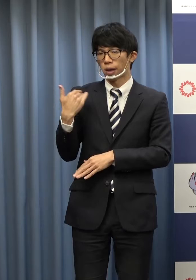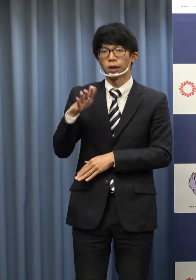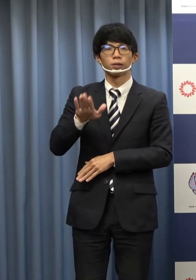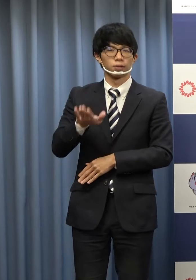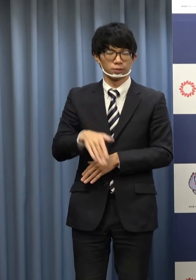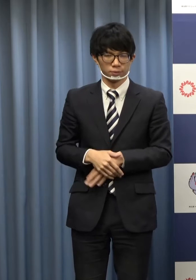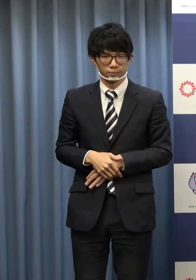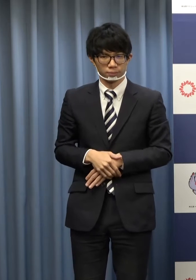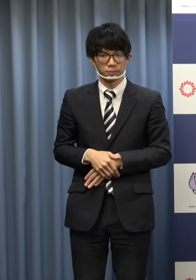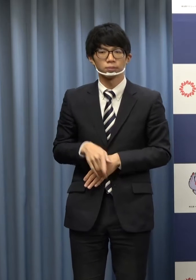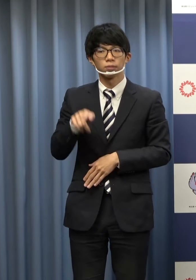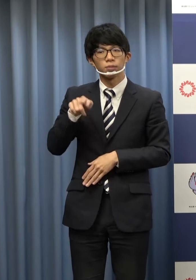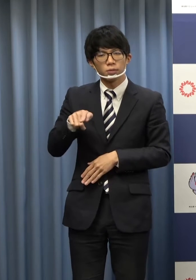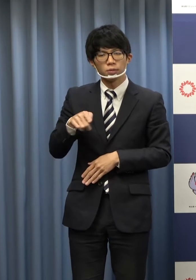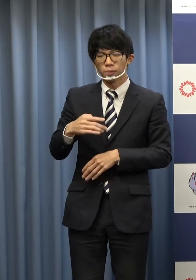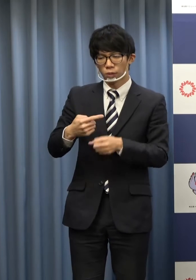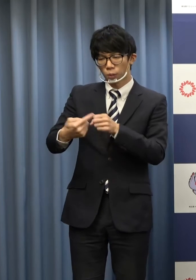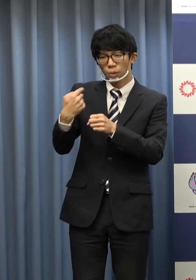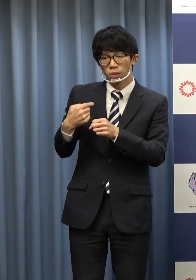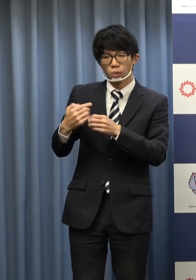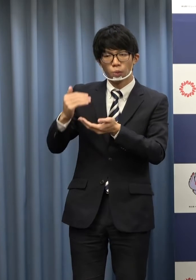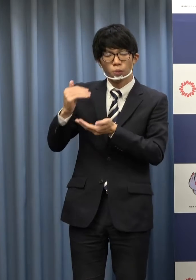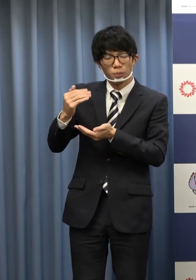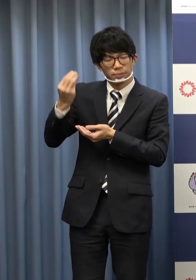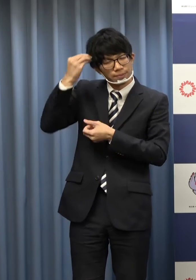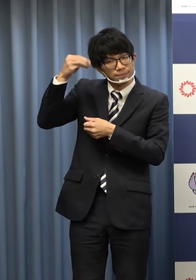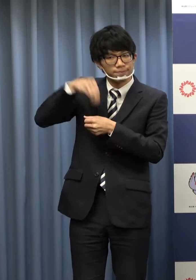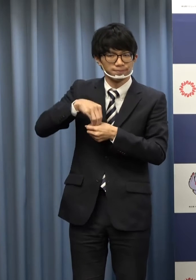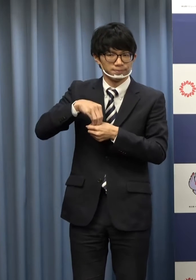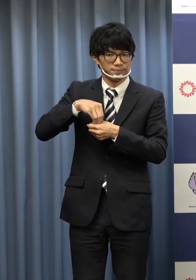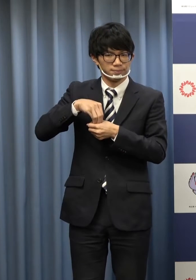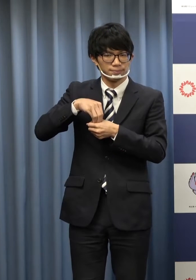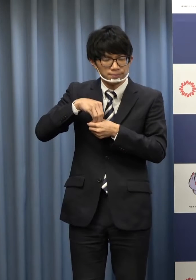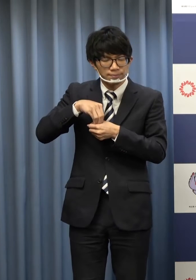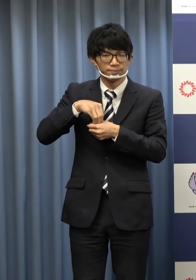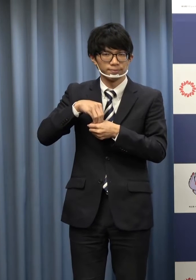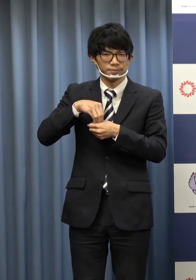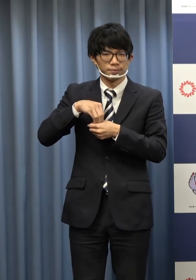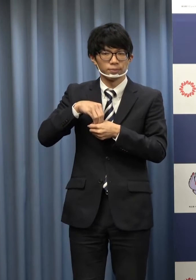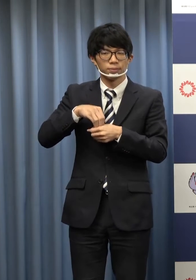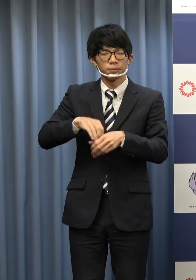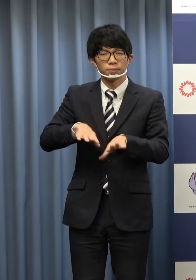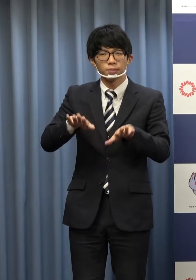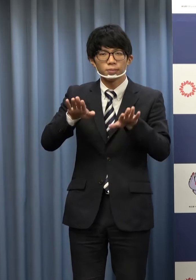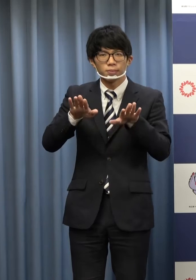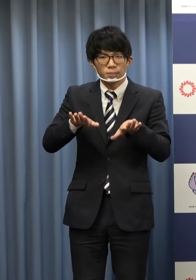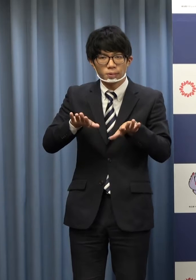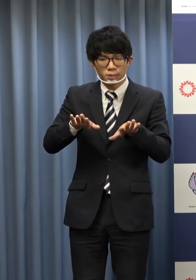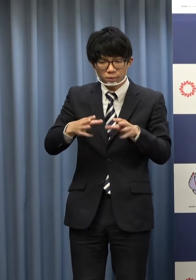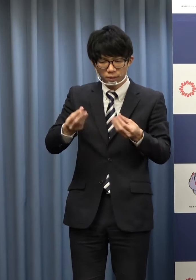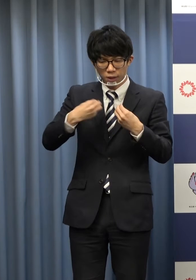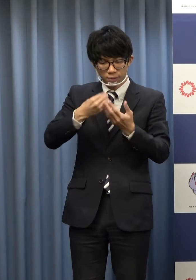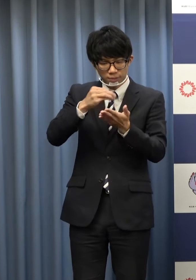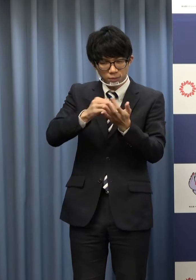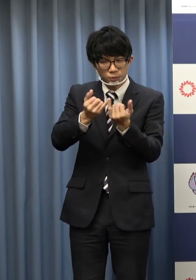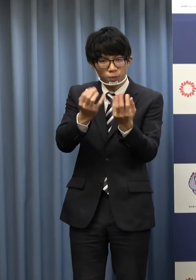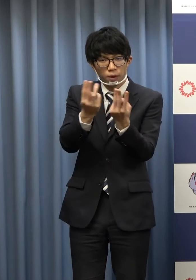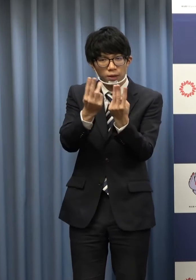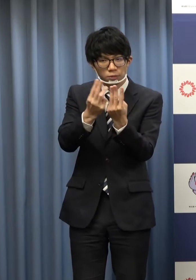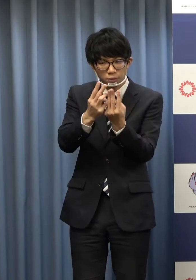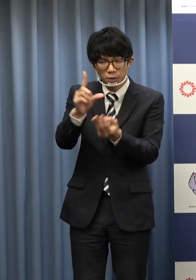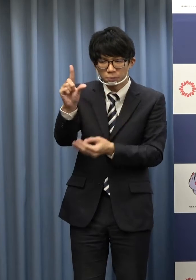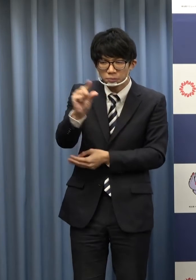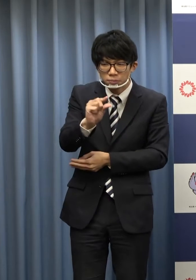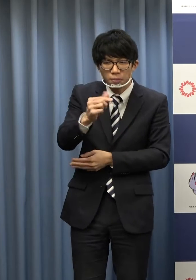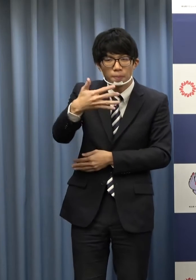な形でまだまだ下がりきらずにですね、陽性の状況が下がりきらずに解除してし